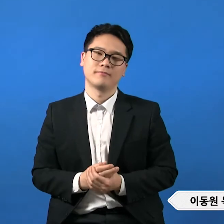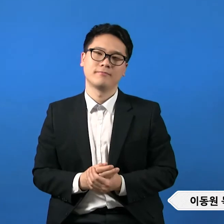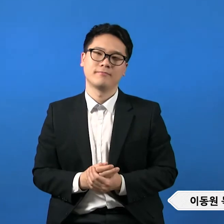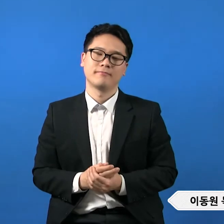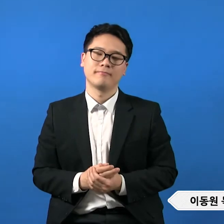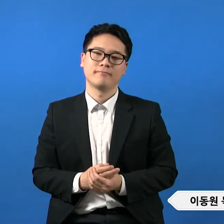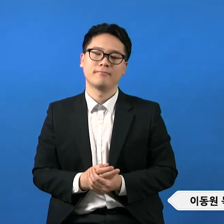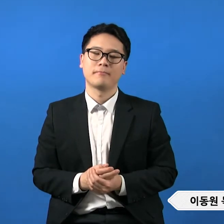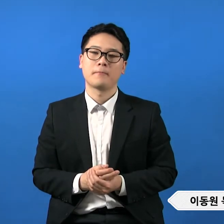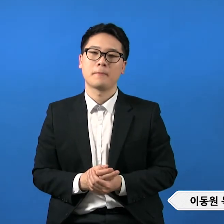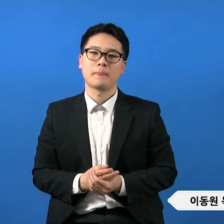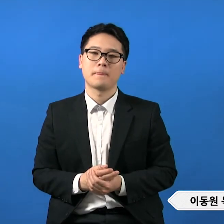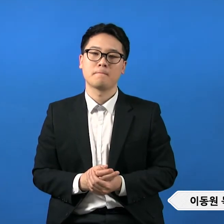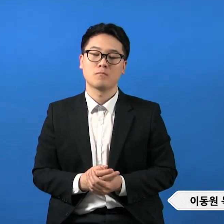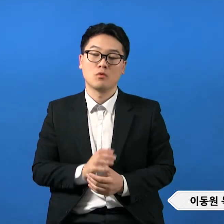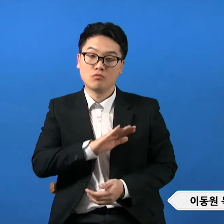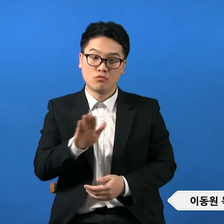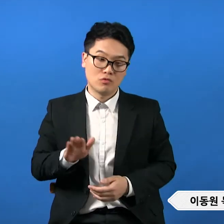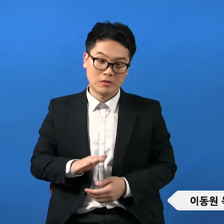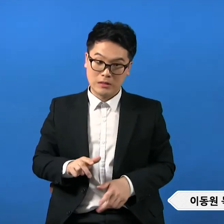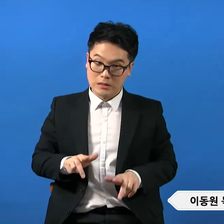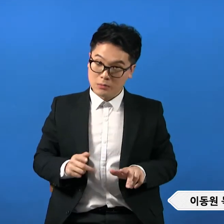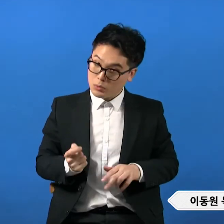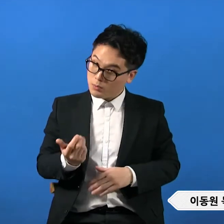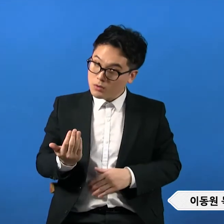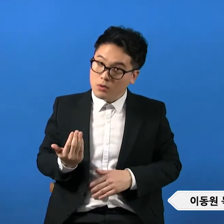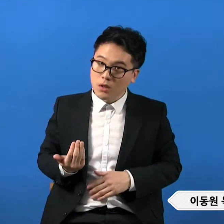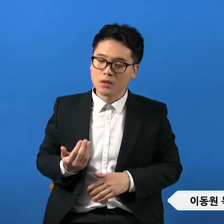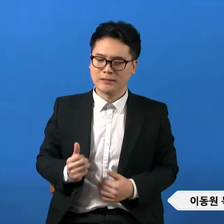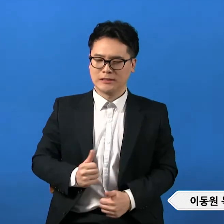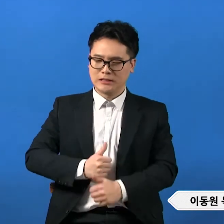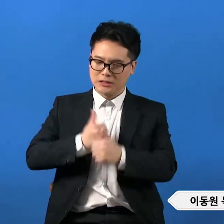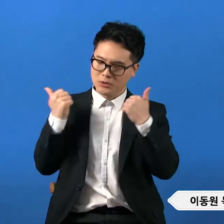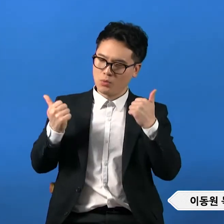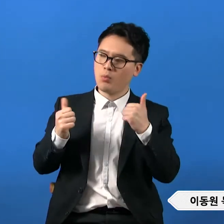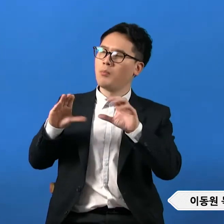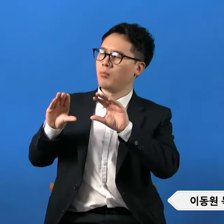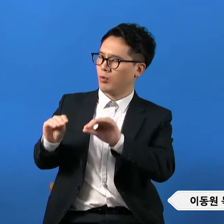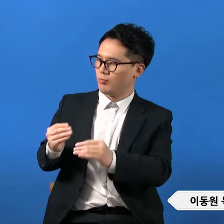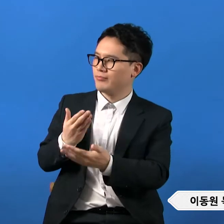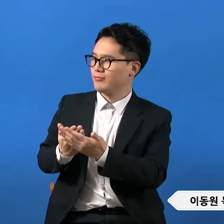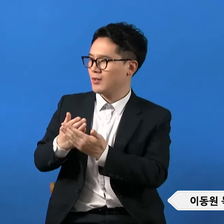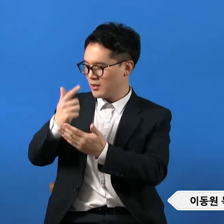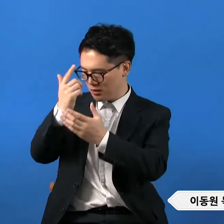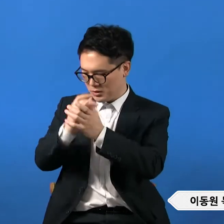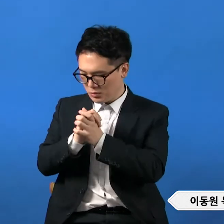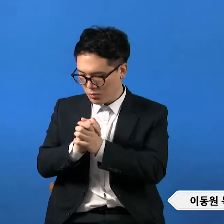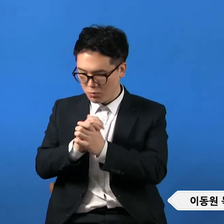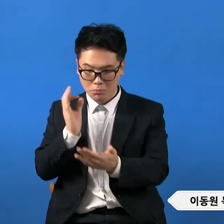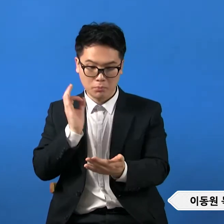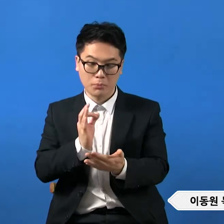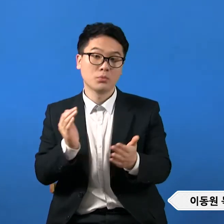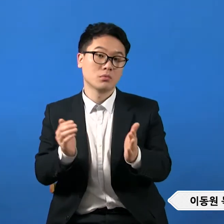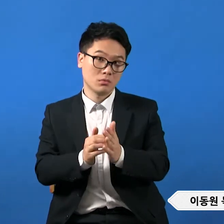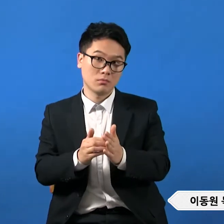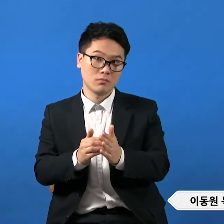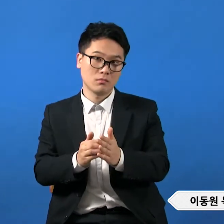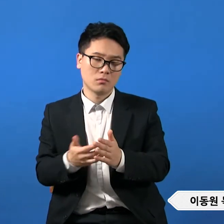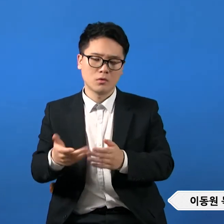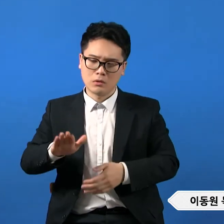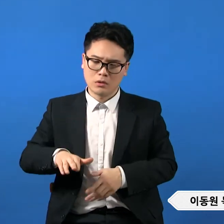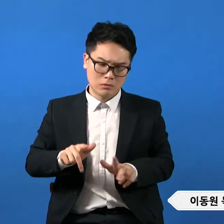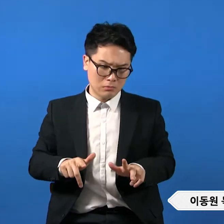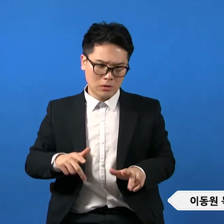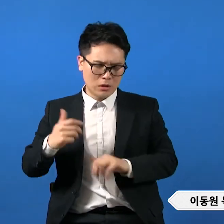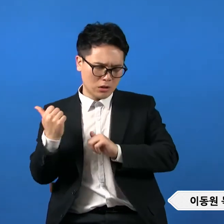네. 자, 우리는 방금 진노를 멈추어 달라는 기도를 묵상했습니다. 하지만 아직 진노는